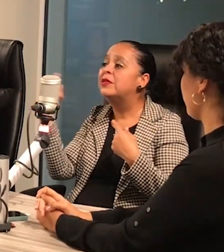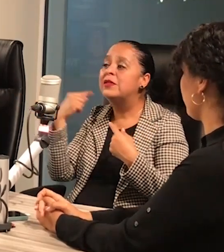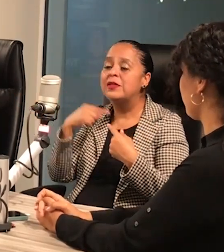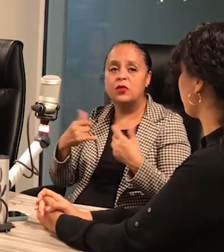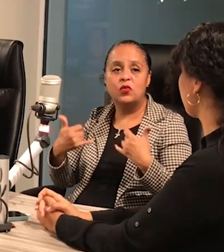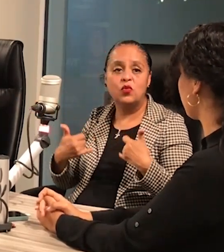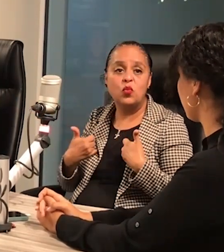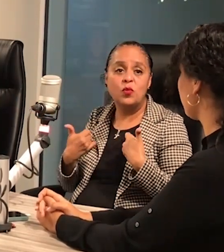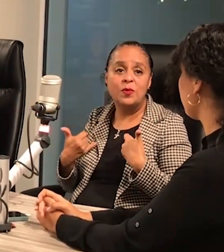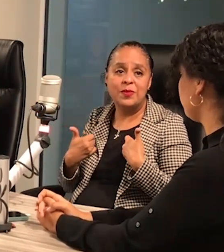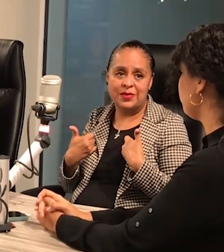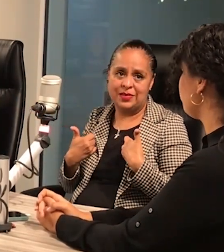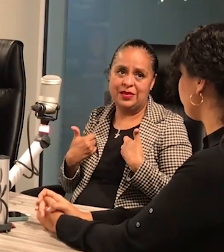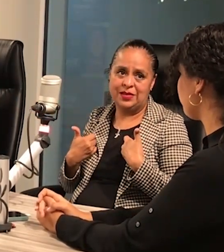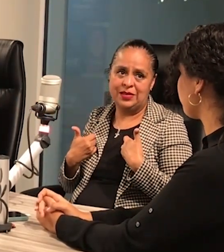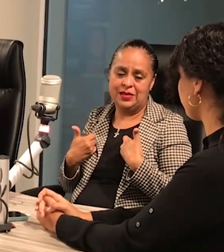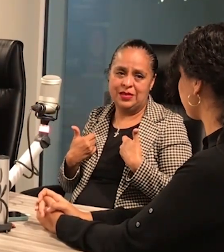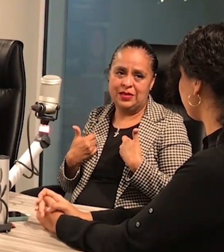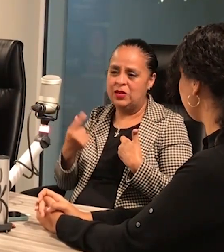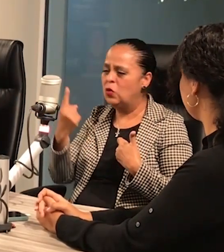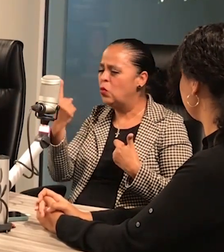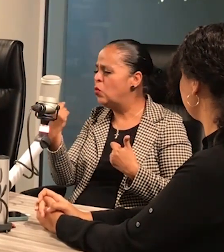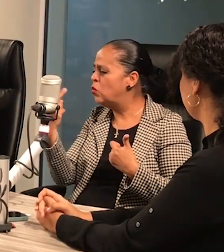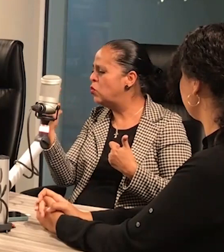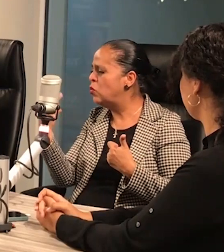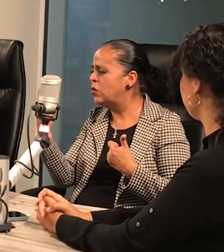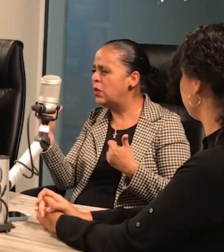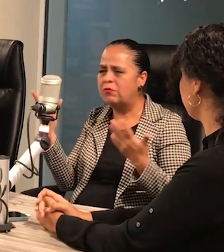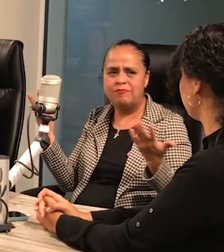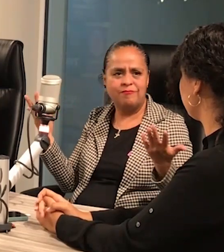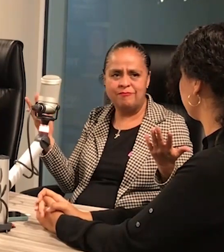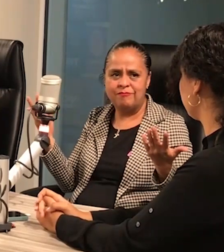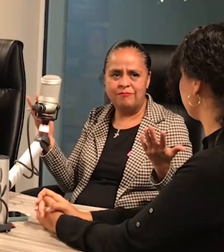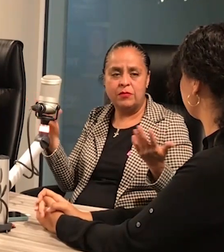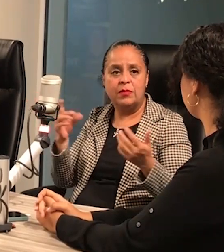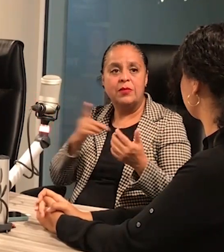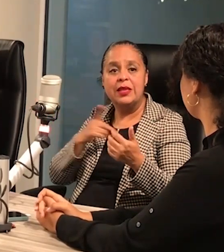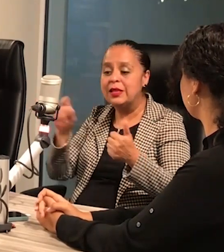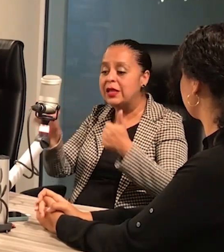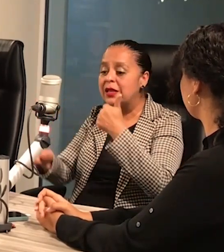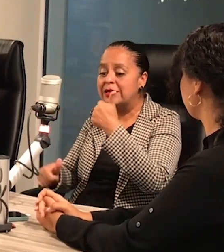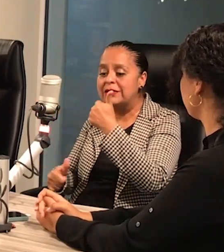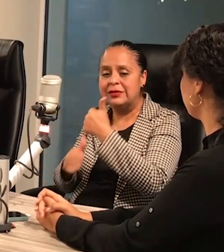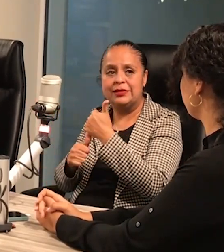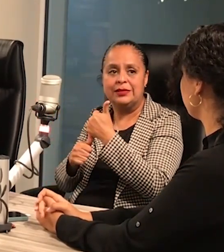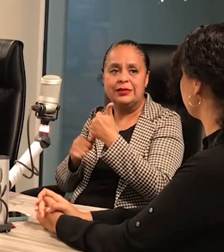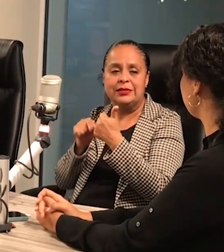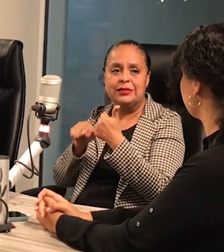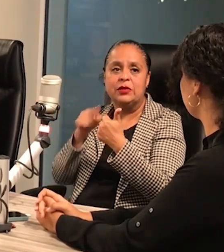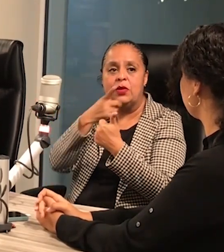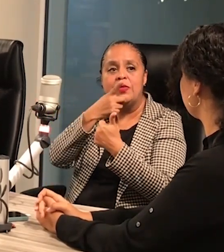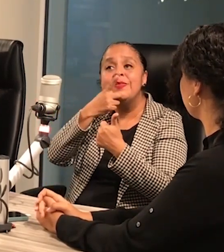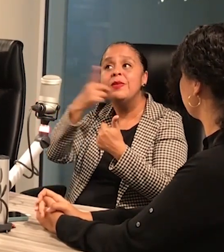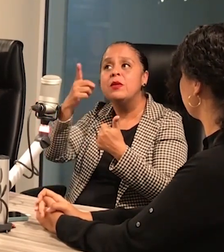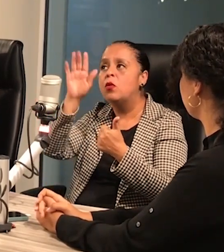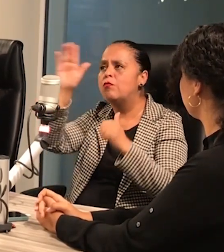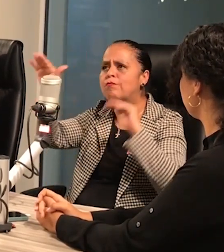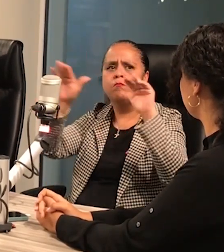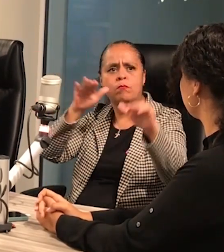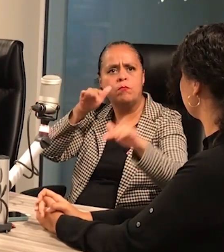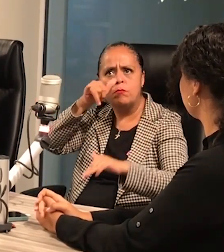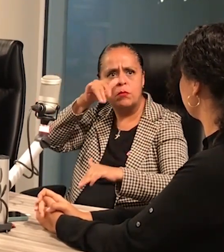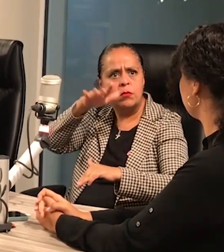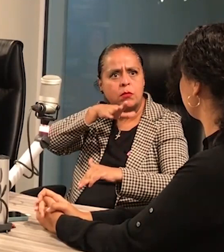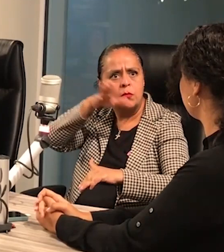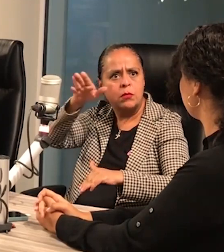los jóvenes, porque así sea 1 o 2 o 3, si existe un respaldo desde fuera, en el que le digamos a los demás legisladores,